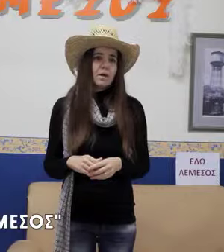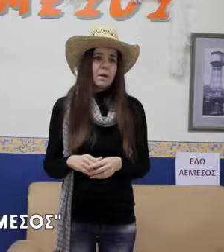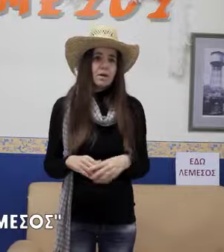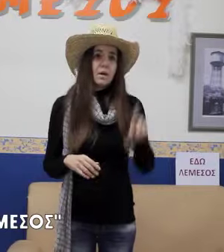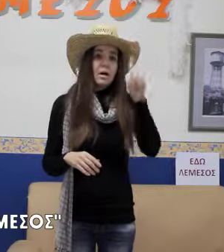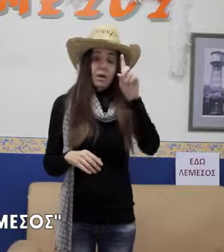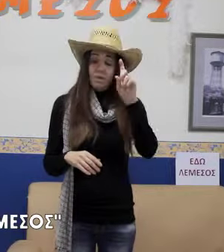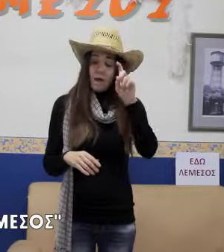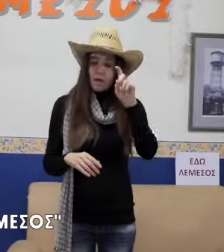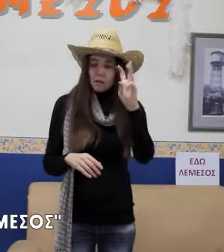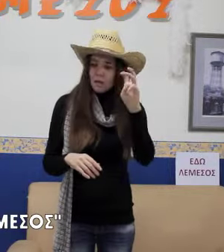10:30 το πρωί